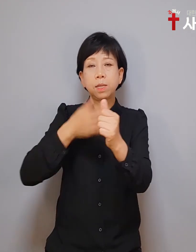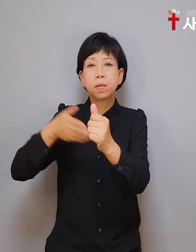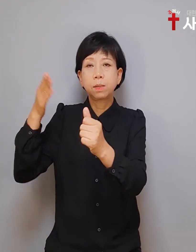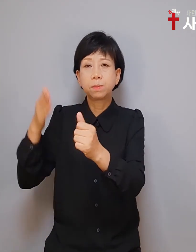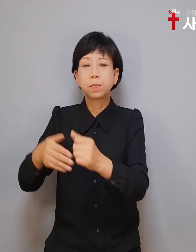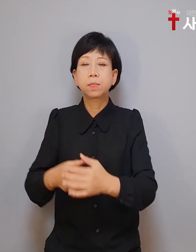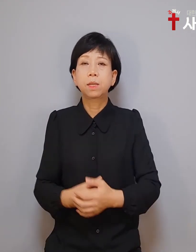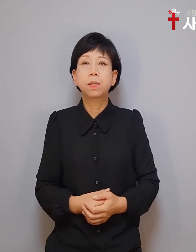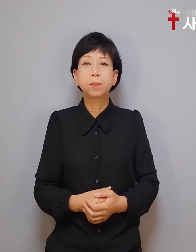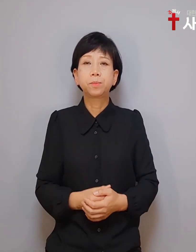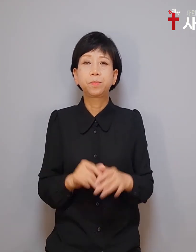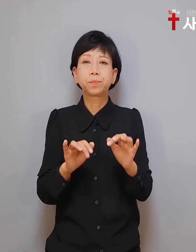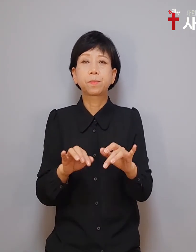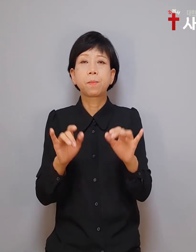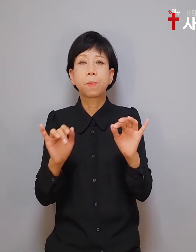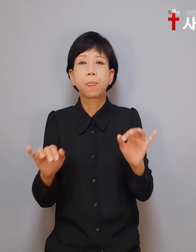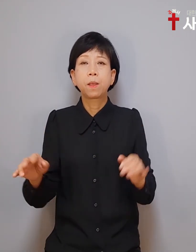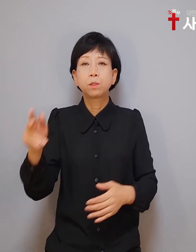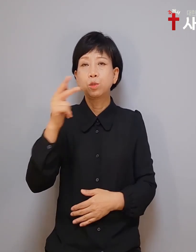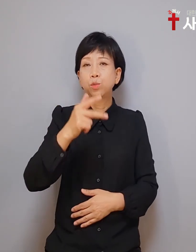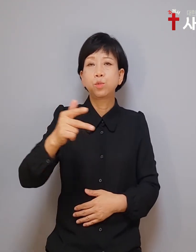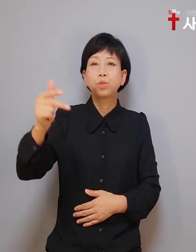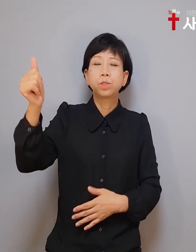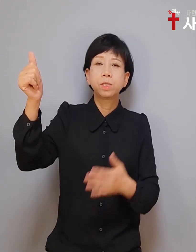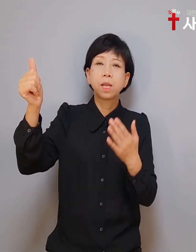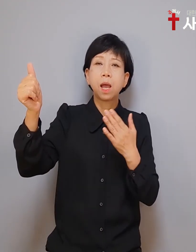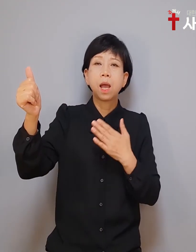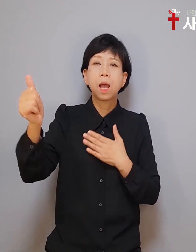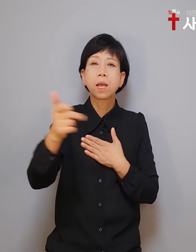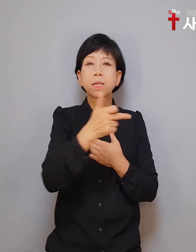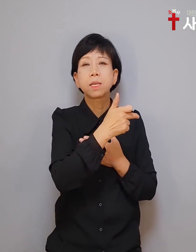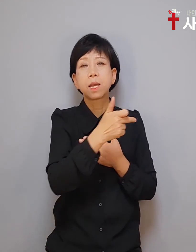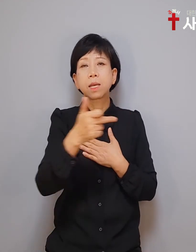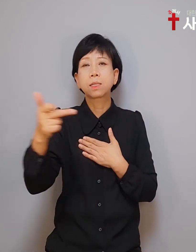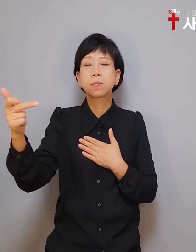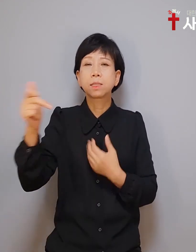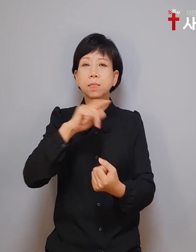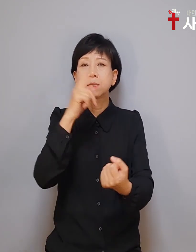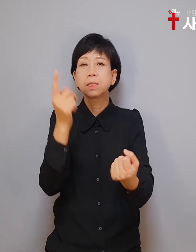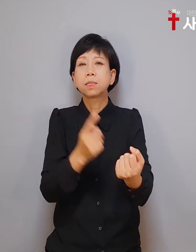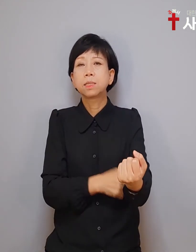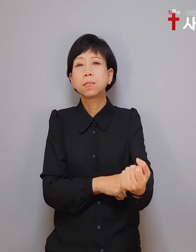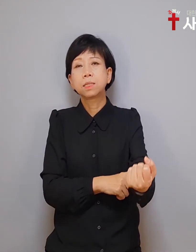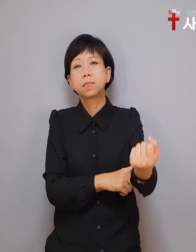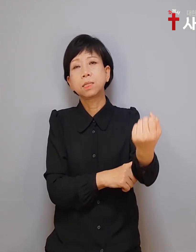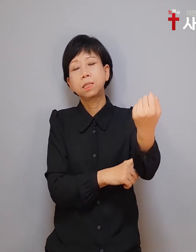나의 큰 능력, 주는 나의 큰